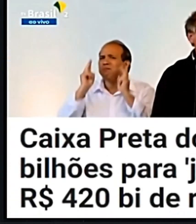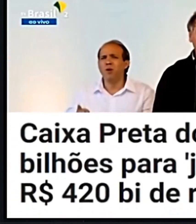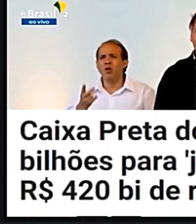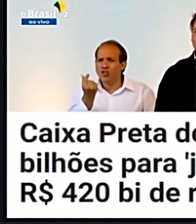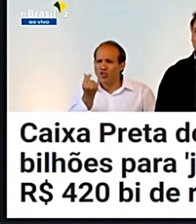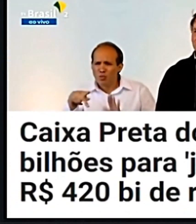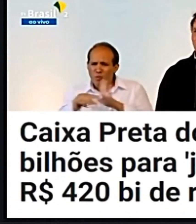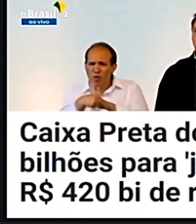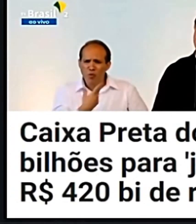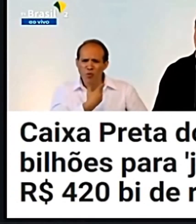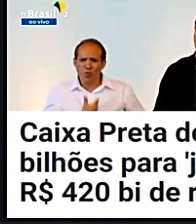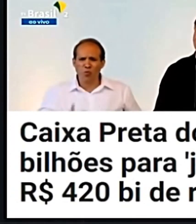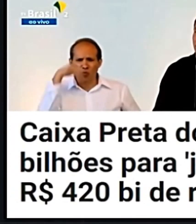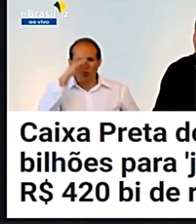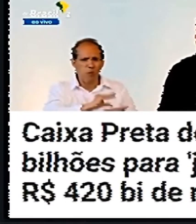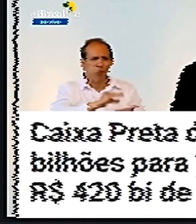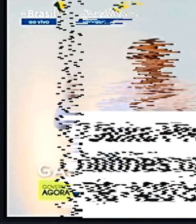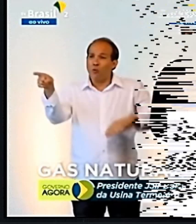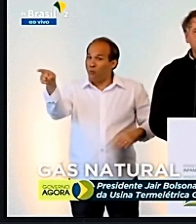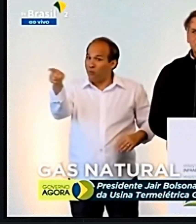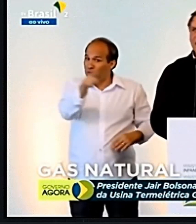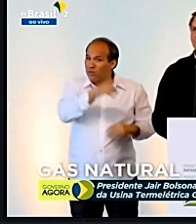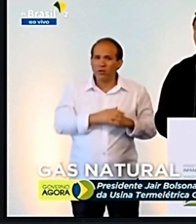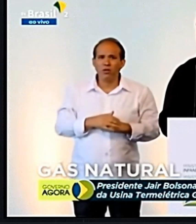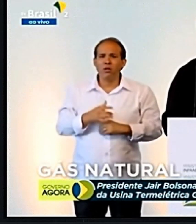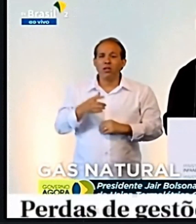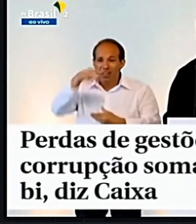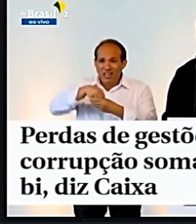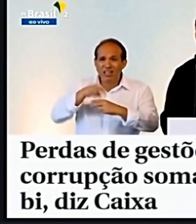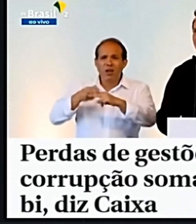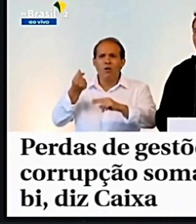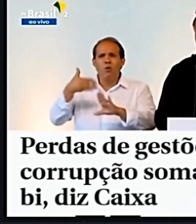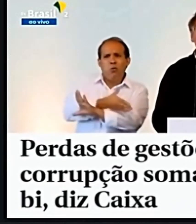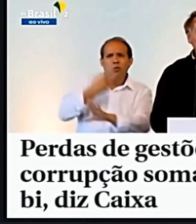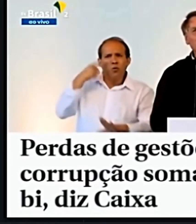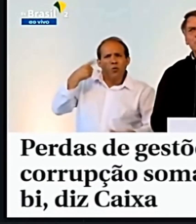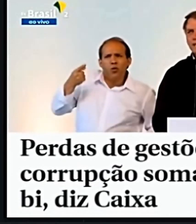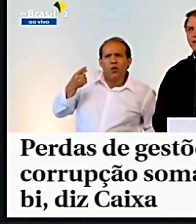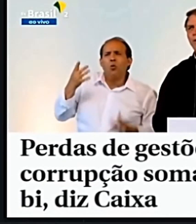Recursos mal aplicados ou desviados no BNDES. Desviado na Caixa,